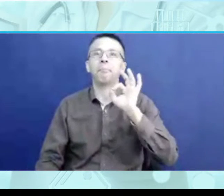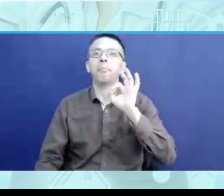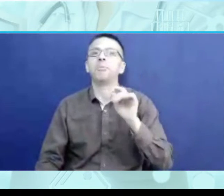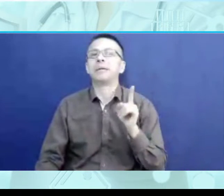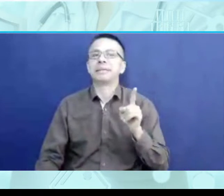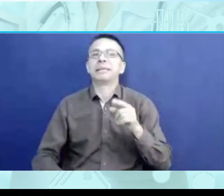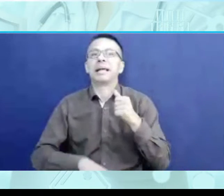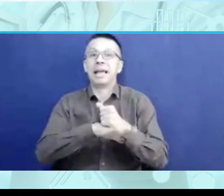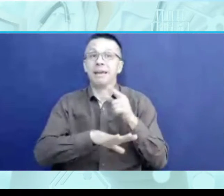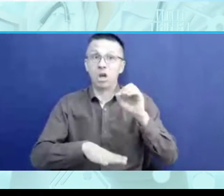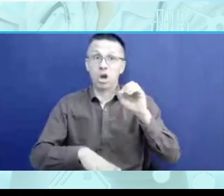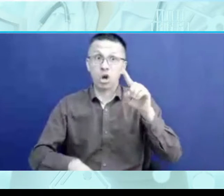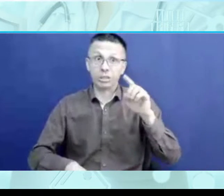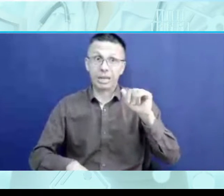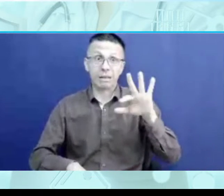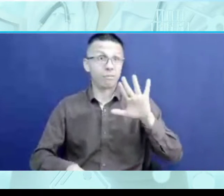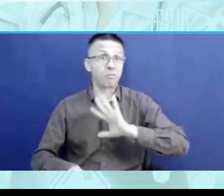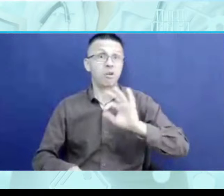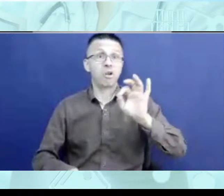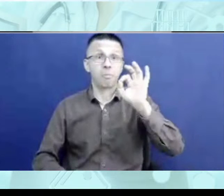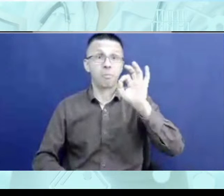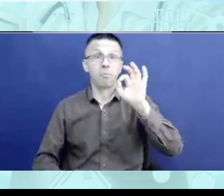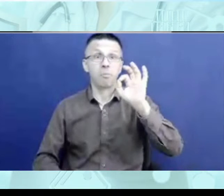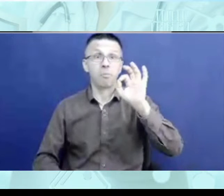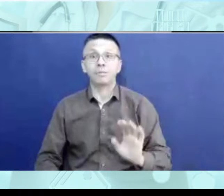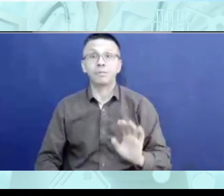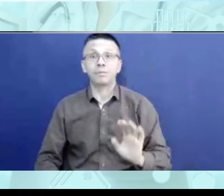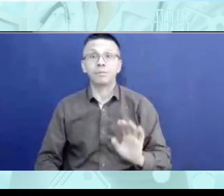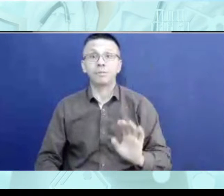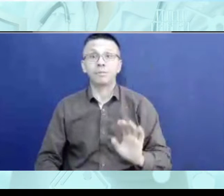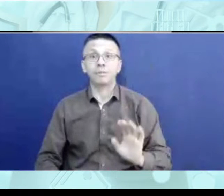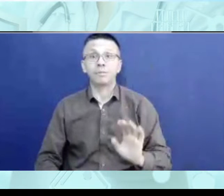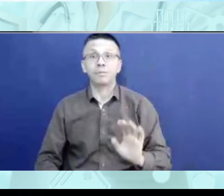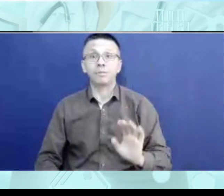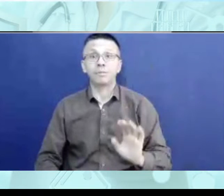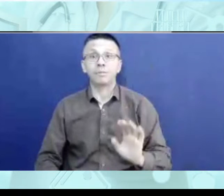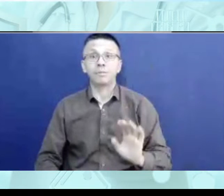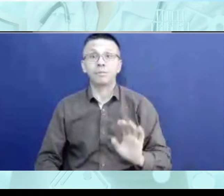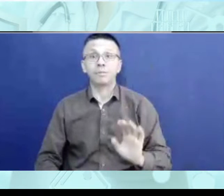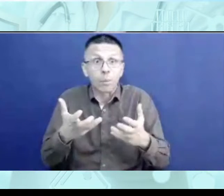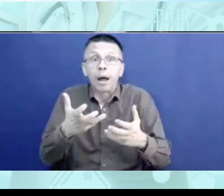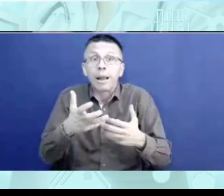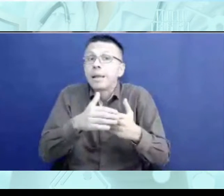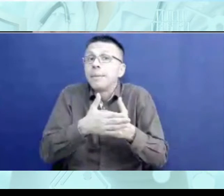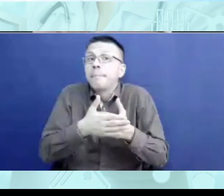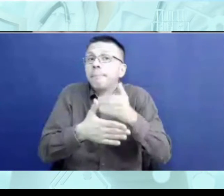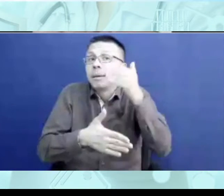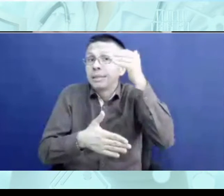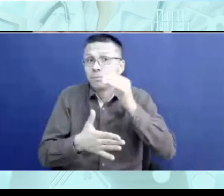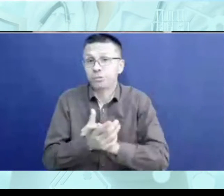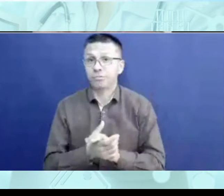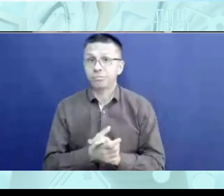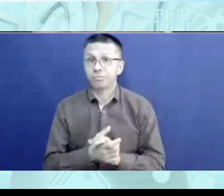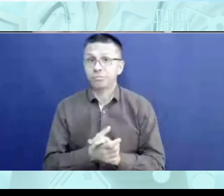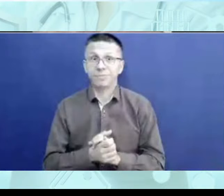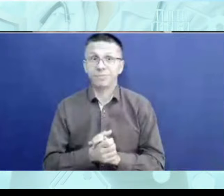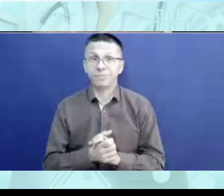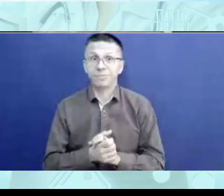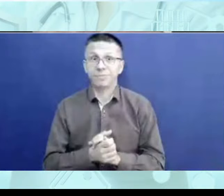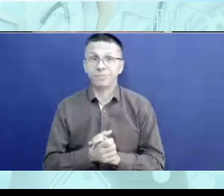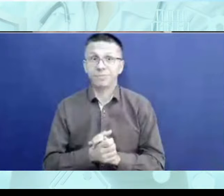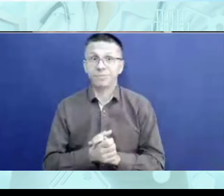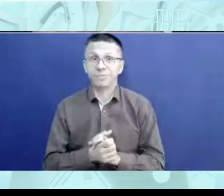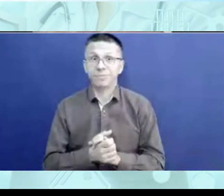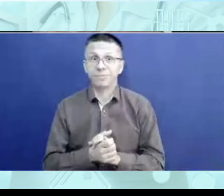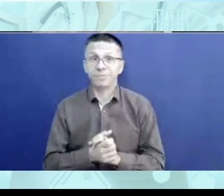nuestro jefe, el doctor Oscar Sisa, porque esa es la idea, que empecemos. Como bien lo ha dicho nuestro doctor Jaime Vargas, sí,